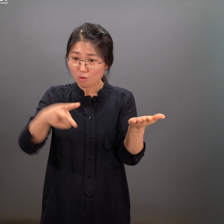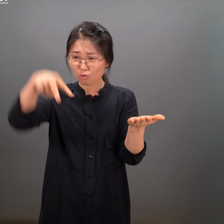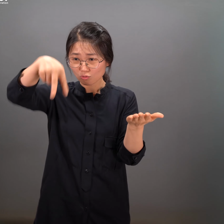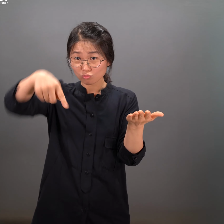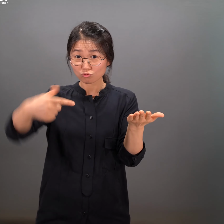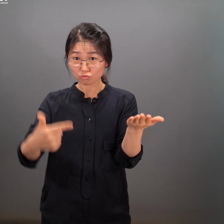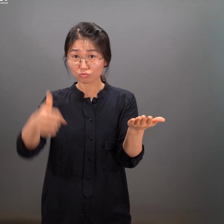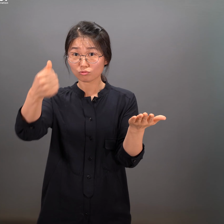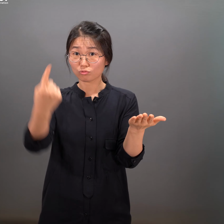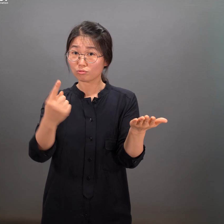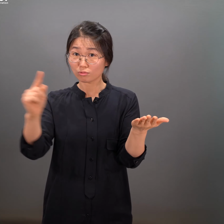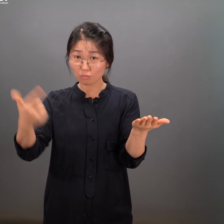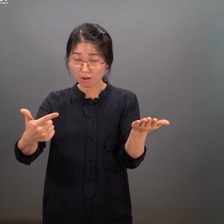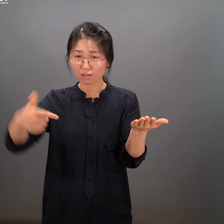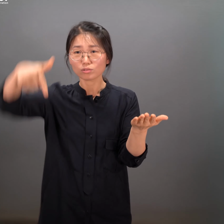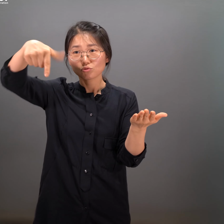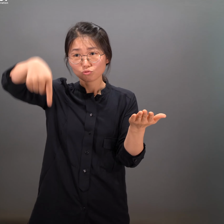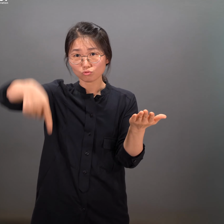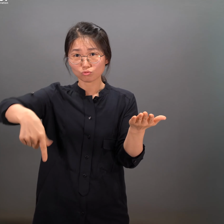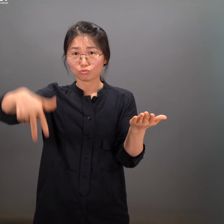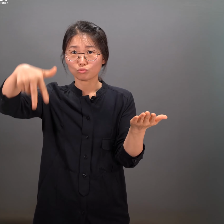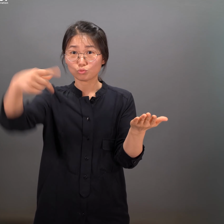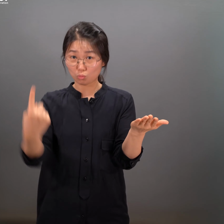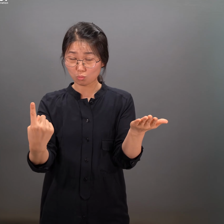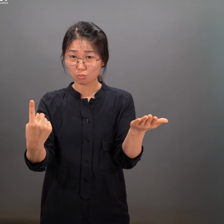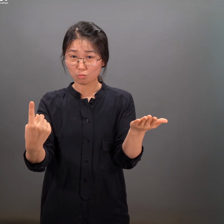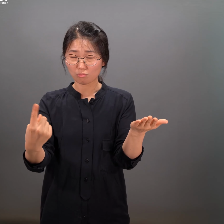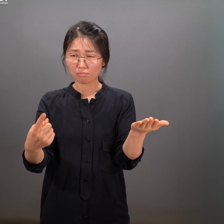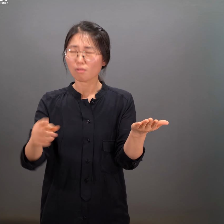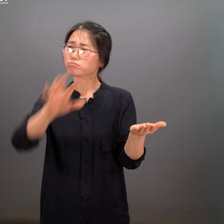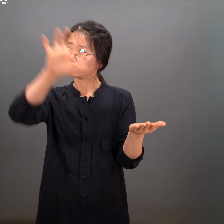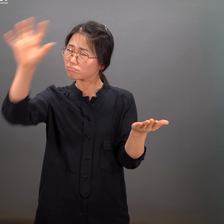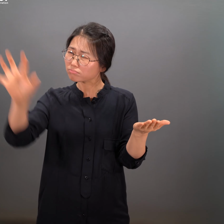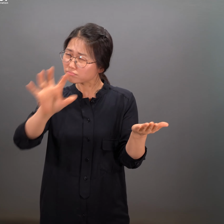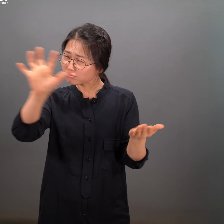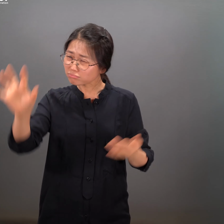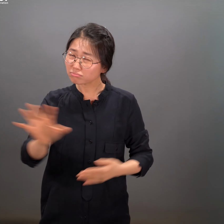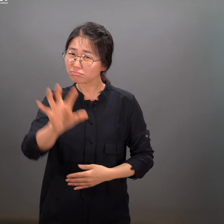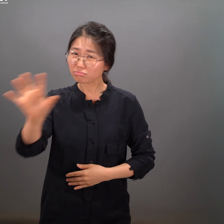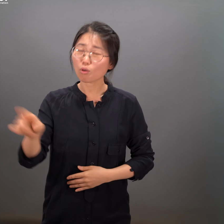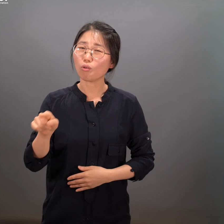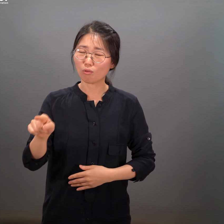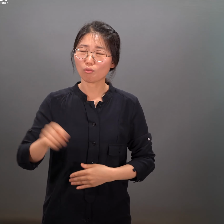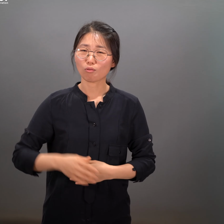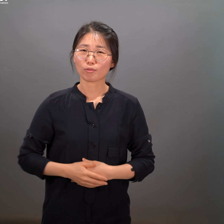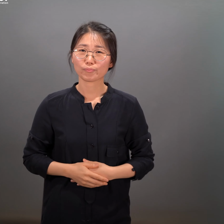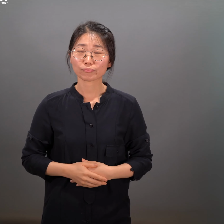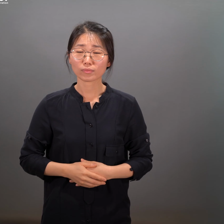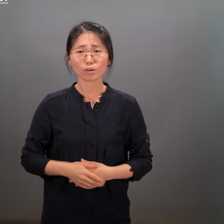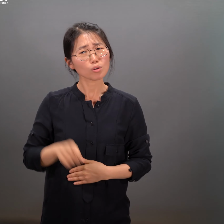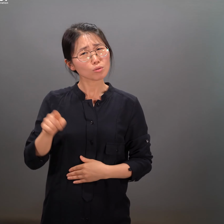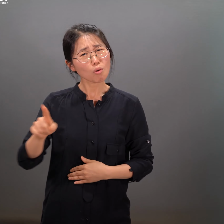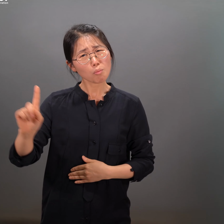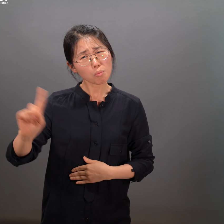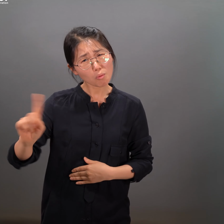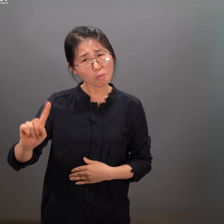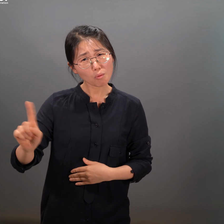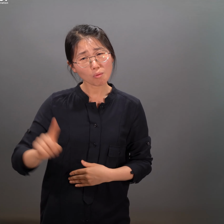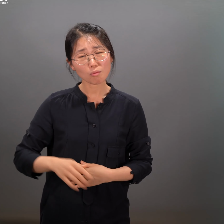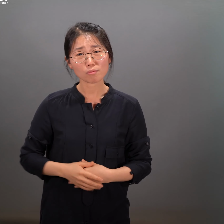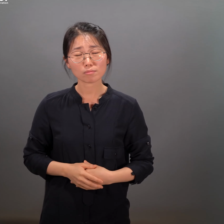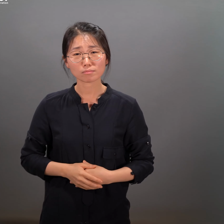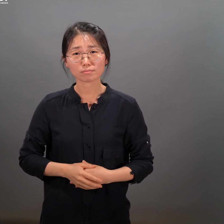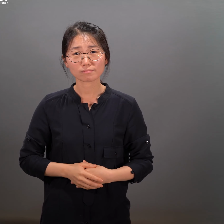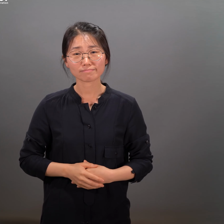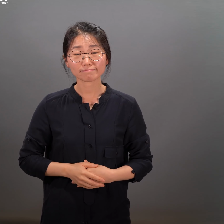있다라는 것입니다. 저도 그렇게 배웠고 또 교회에서도 사사기를 공부할 때 그렇게들 말을 합니다. 순환 구조라는